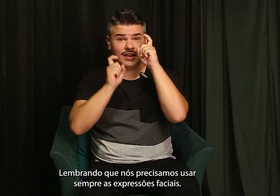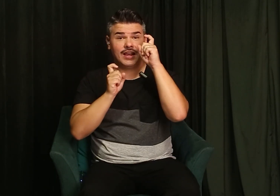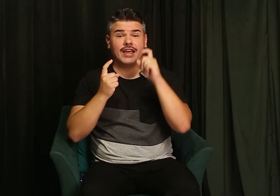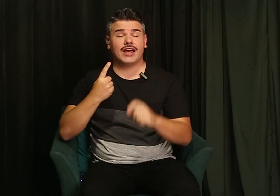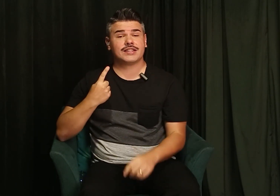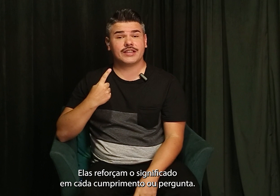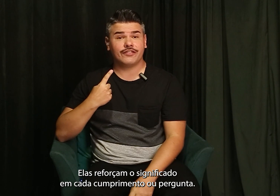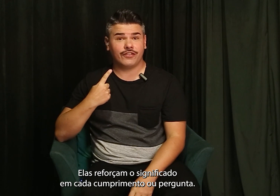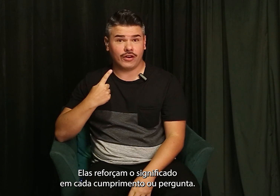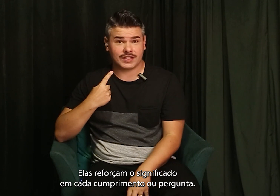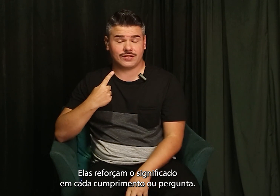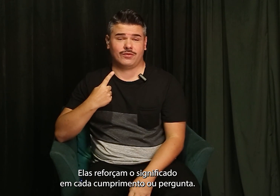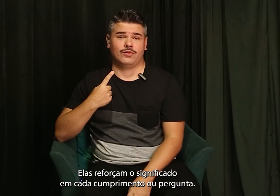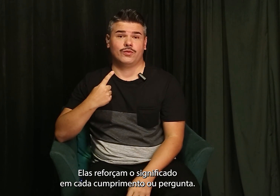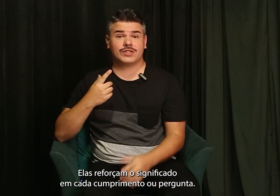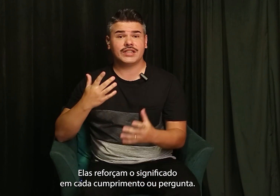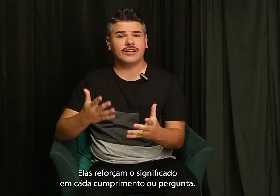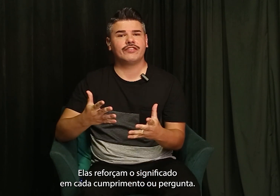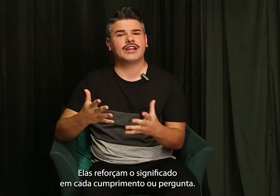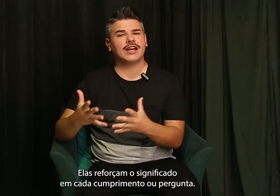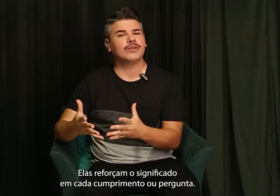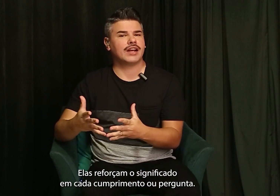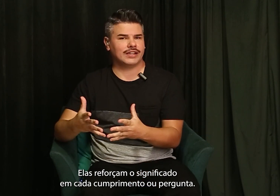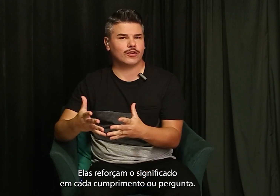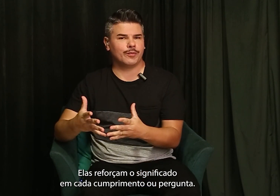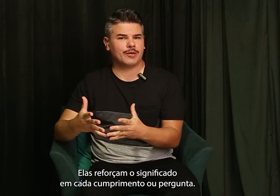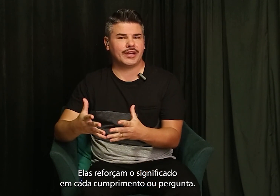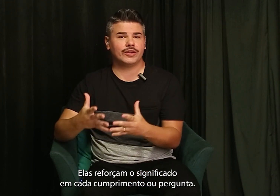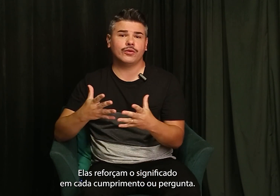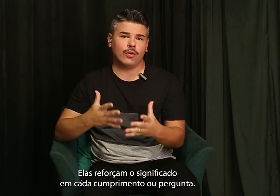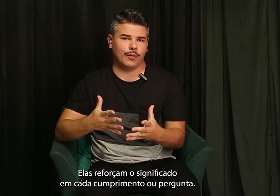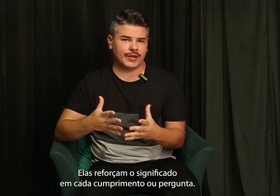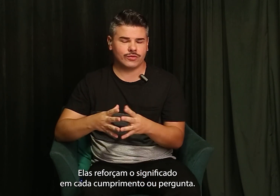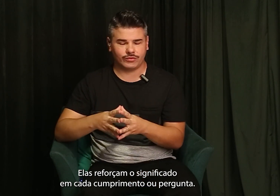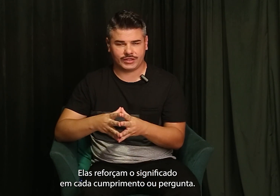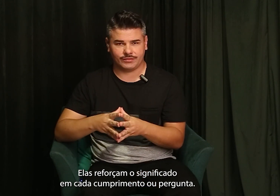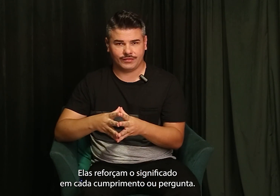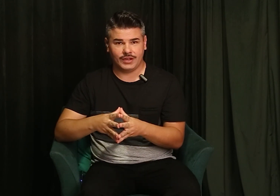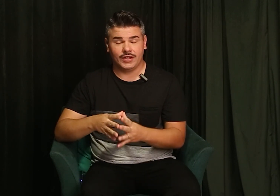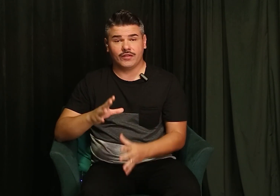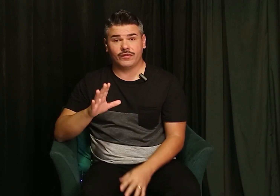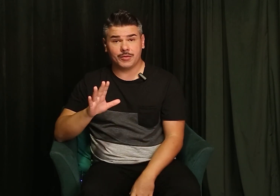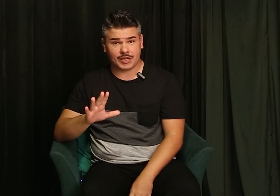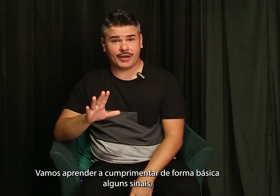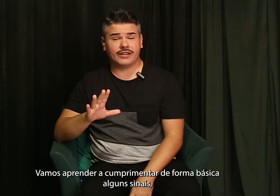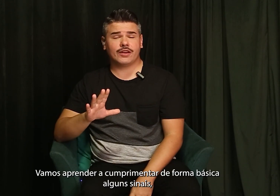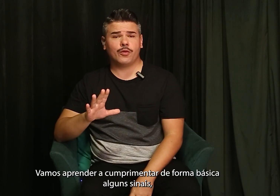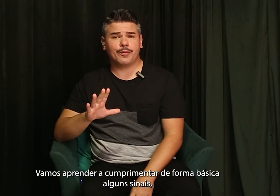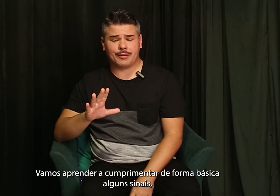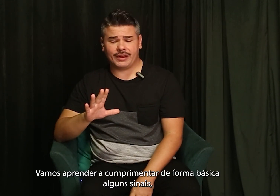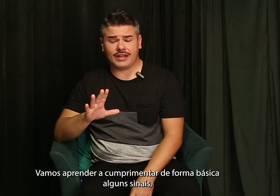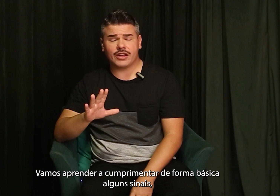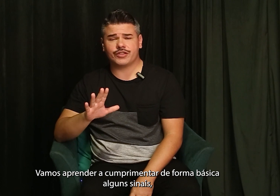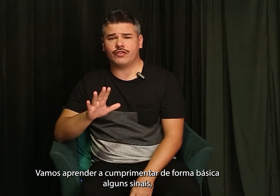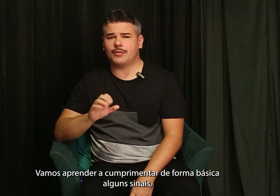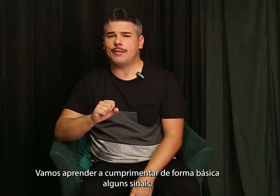faciais. Elas reforçam o significado em cada cumprimento ou pergunta. Vamos aprender a cumprimentar de